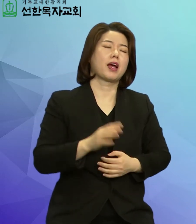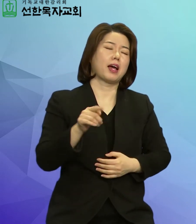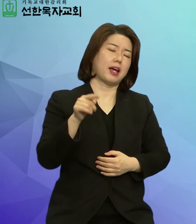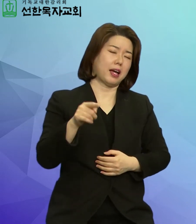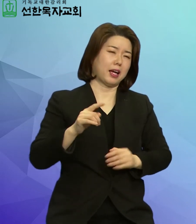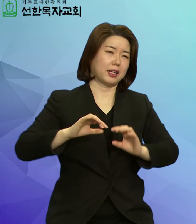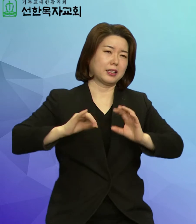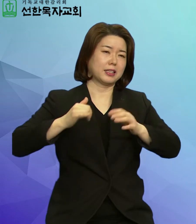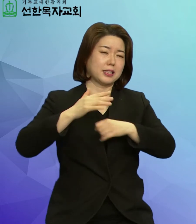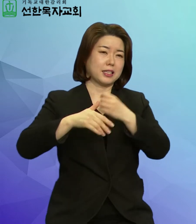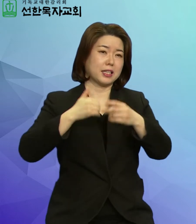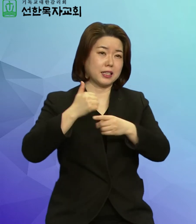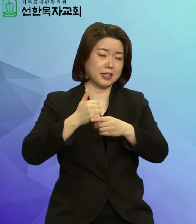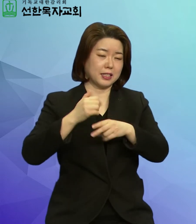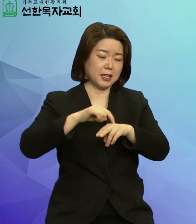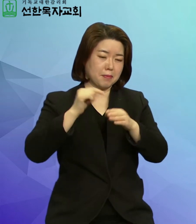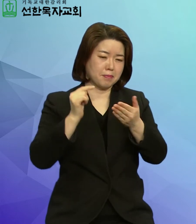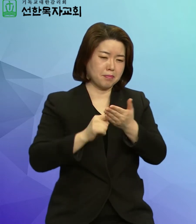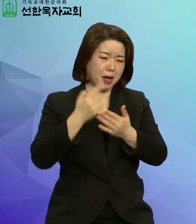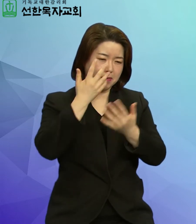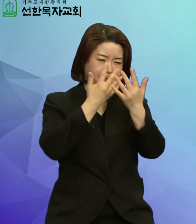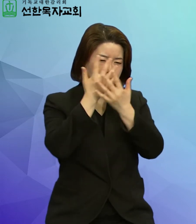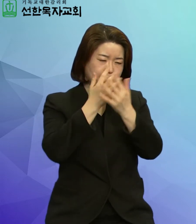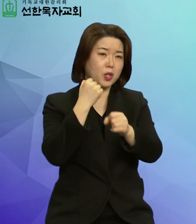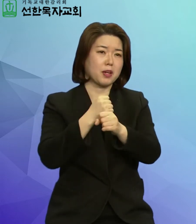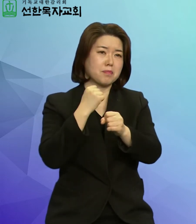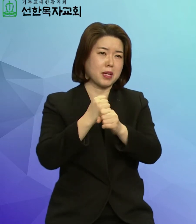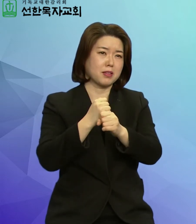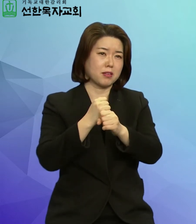이 세상 신이 마음을 어둡게 해서